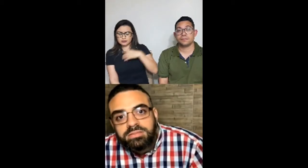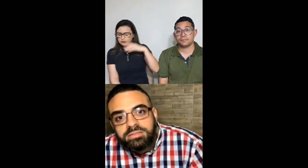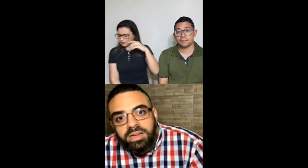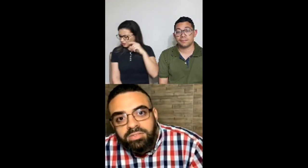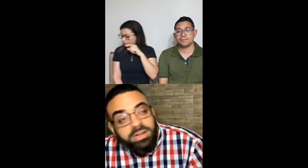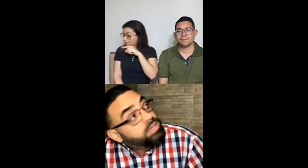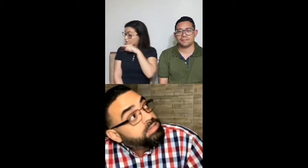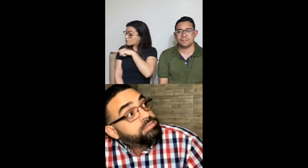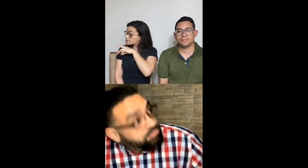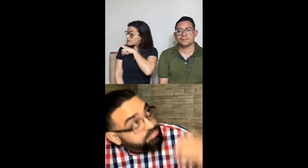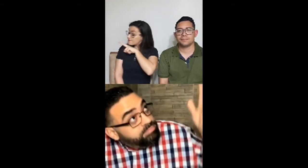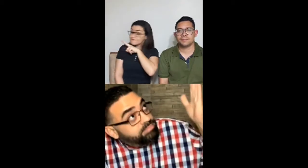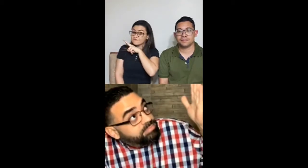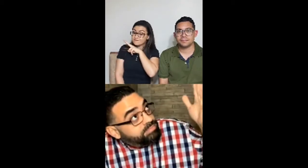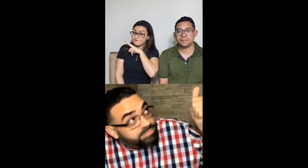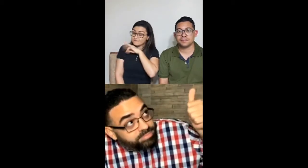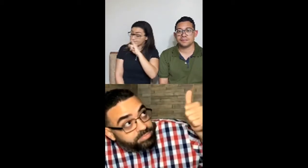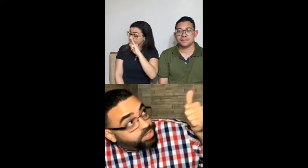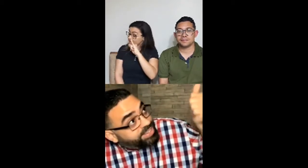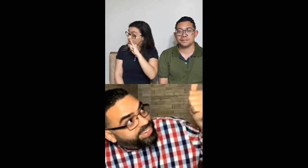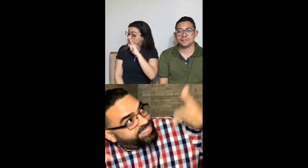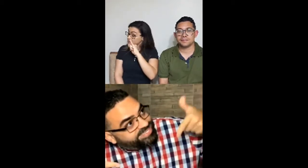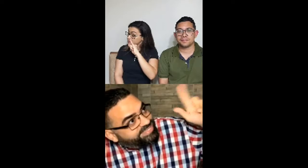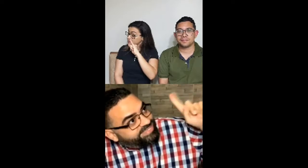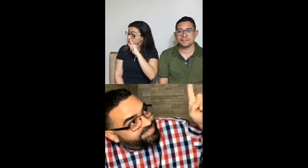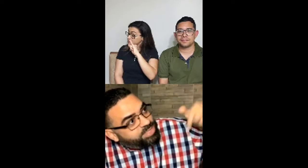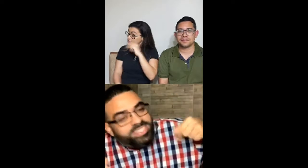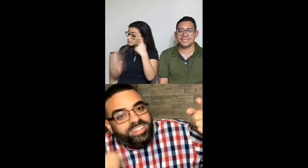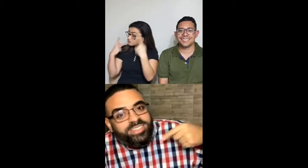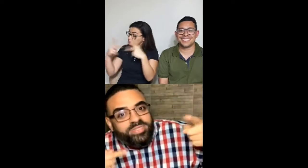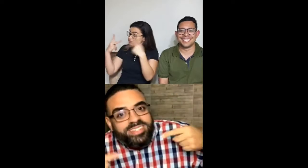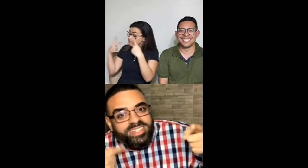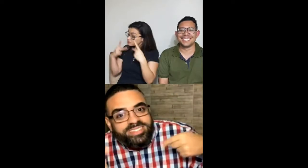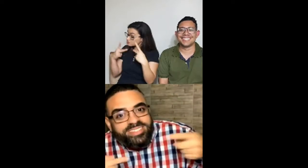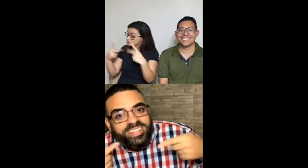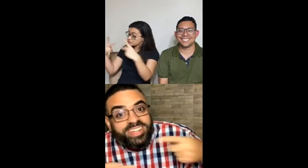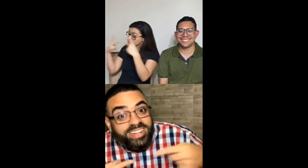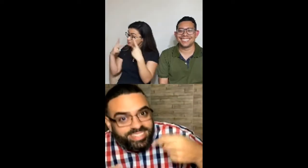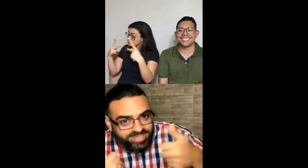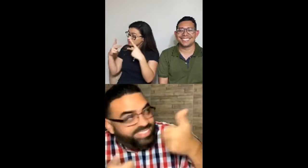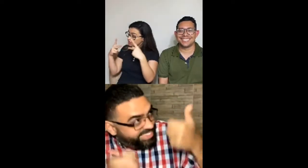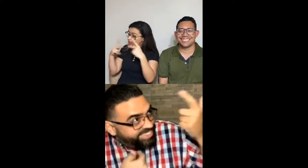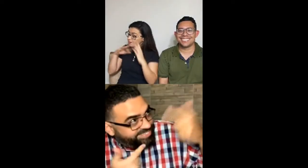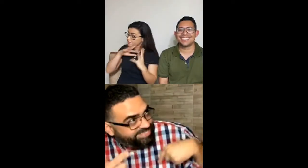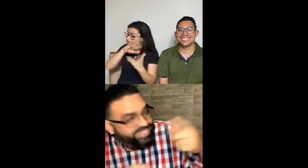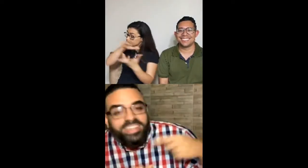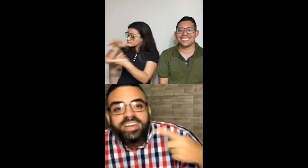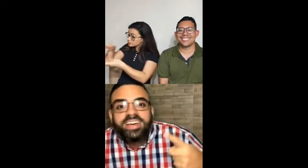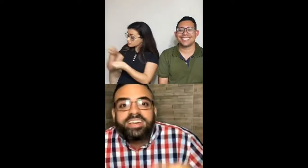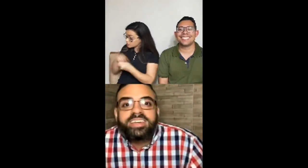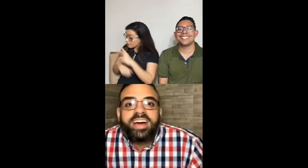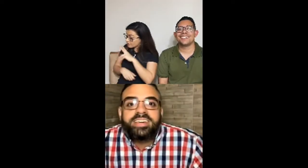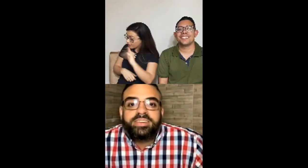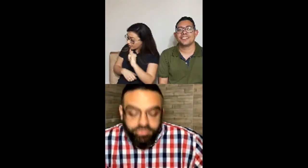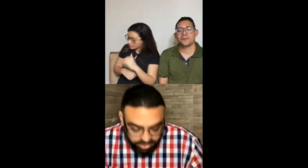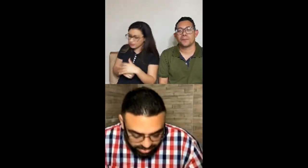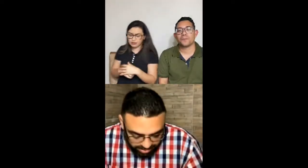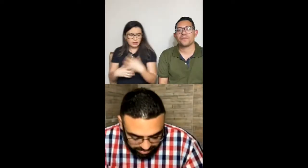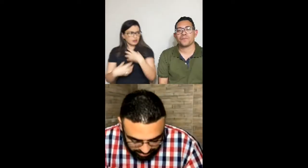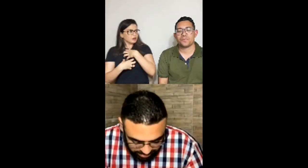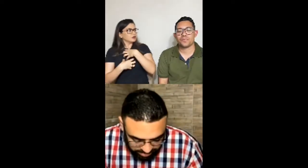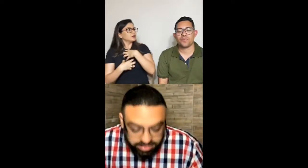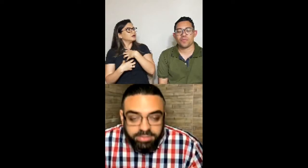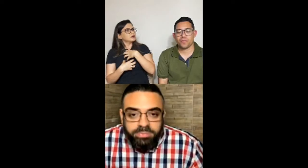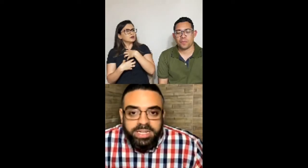ouvido, assim, você vai comunicar minha palavra às nações. Eu falei, foi aqui, por isso que eu